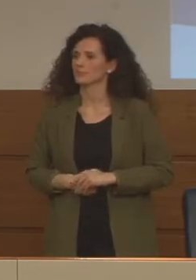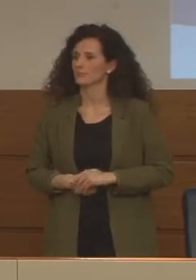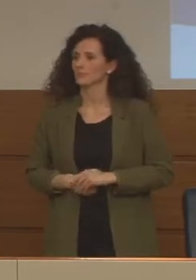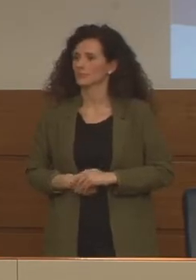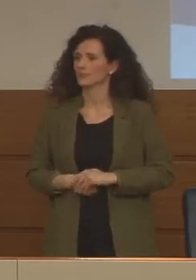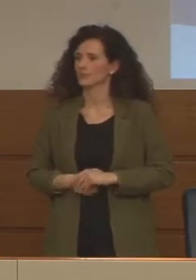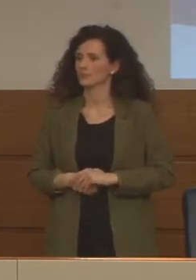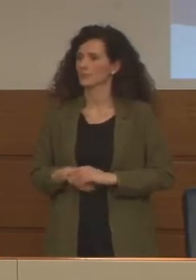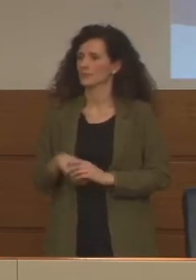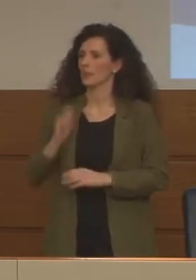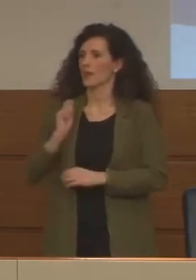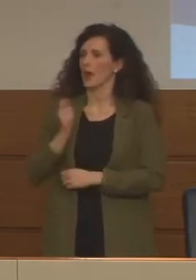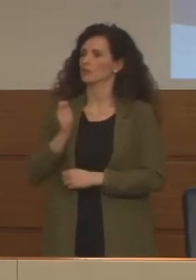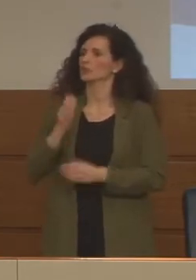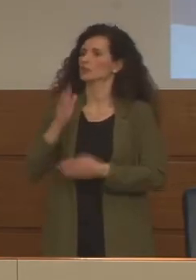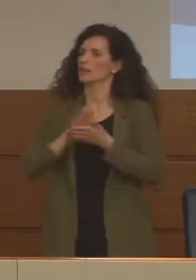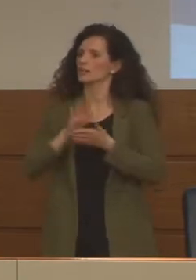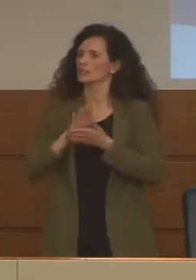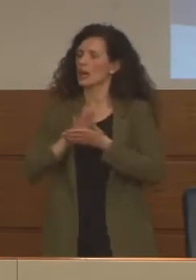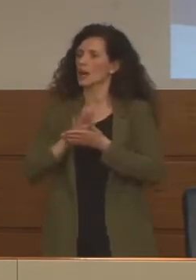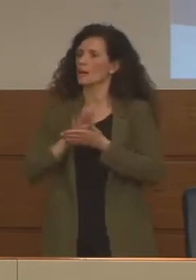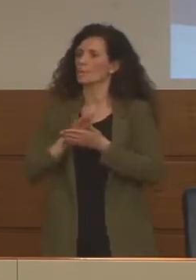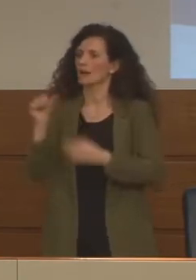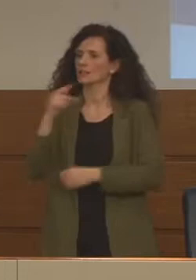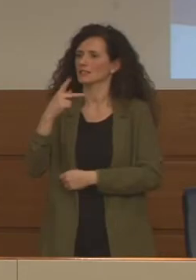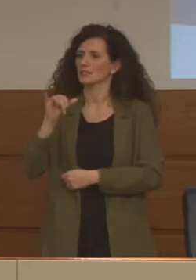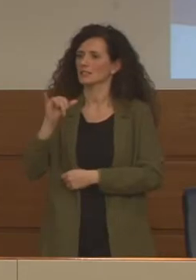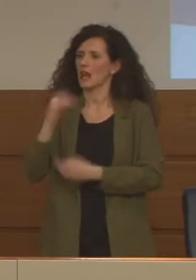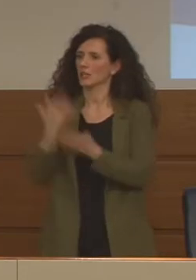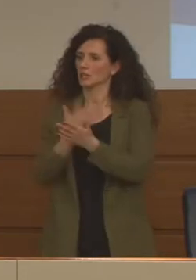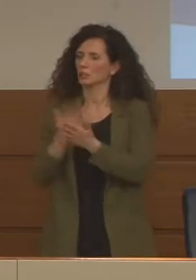navarra dall'agenzia di stampa sky news